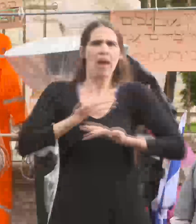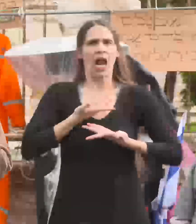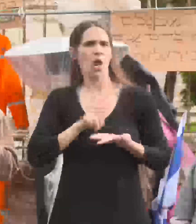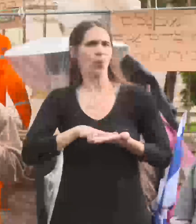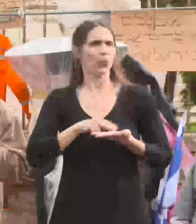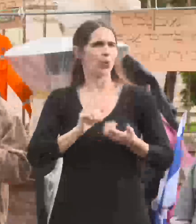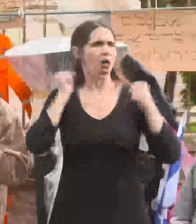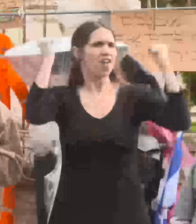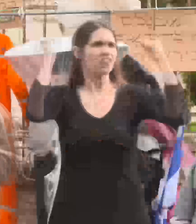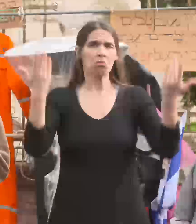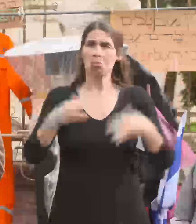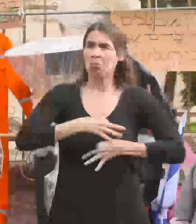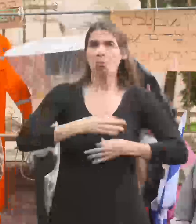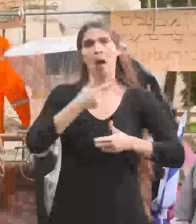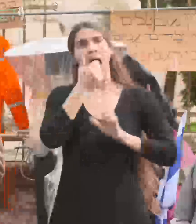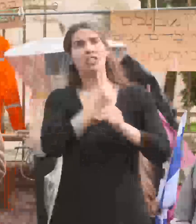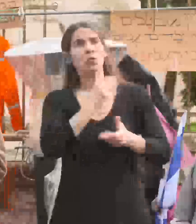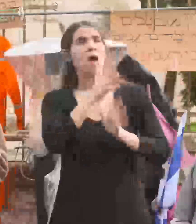למי אכפת מה אמרו ועשו באום